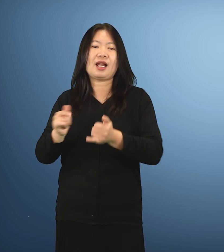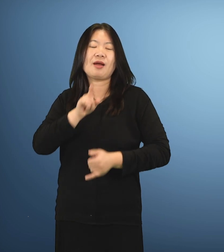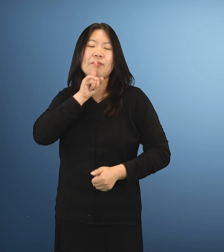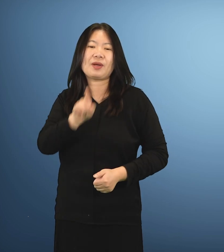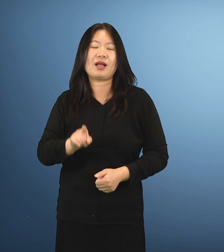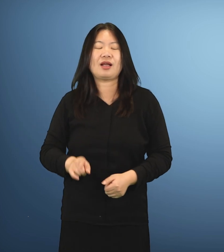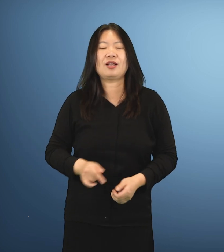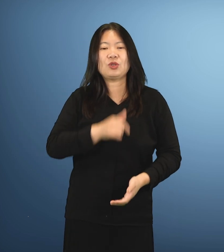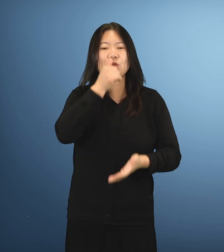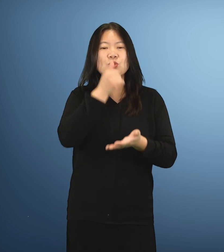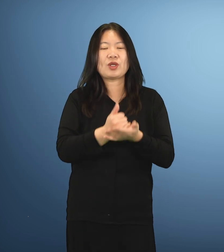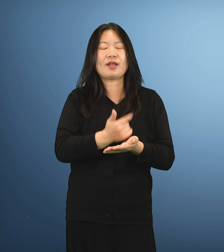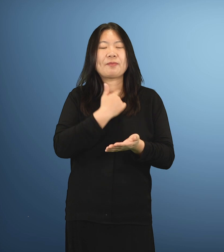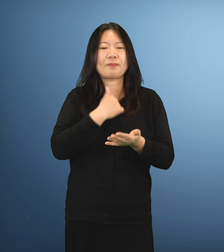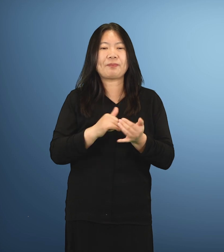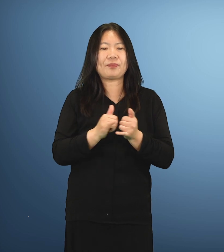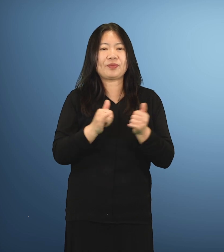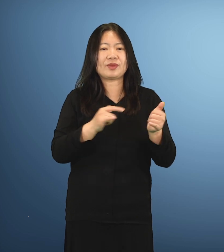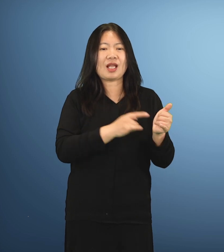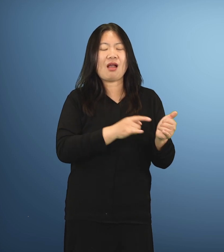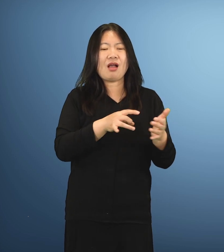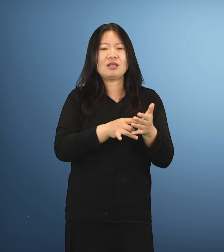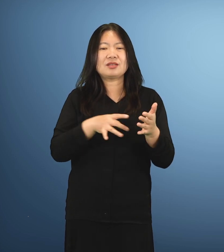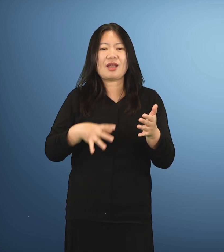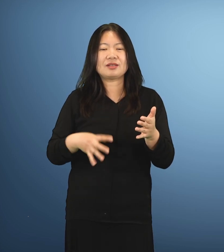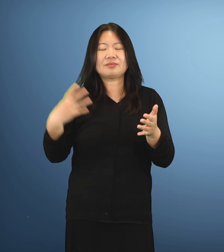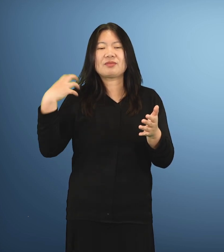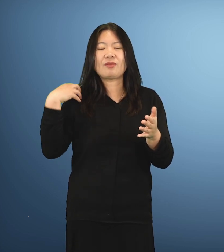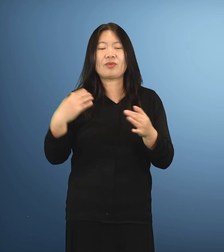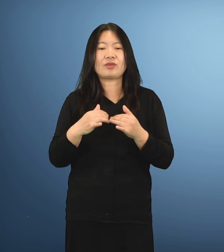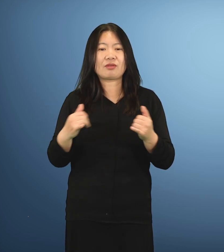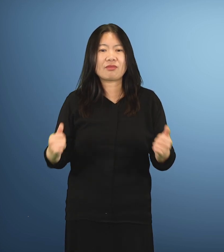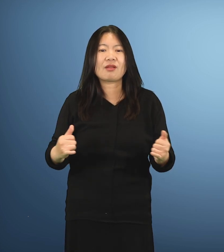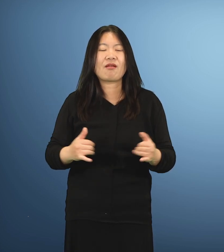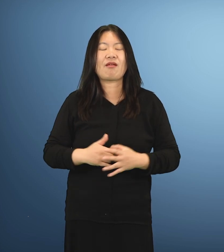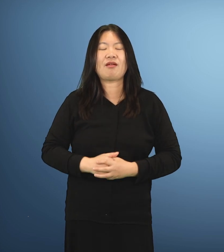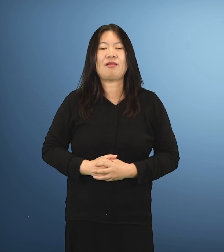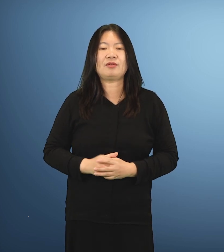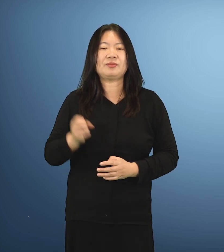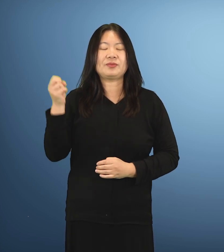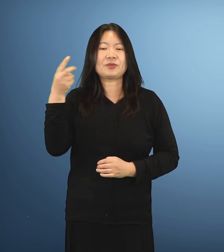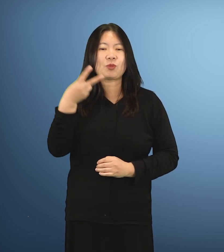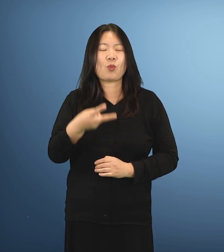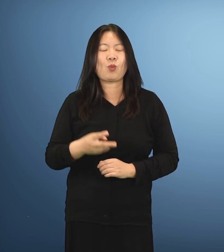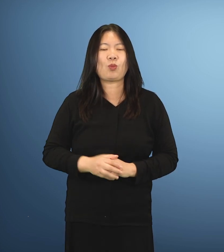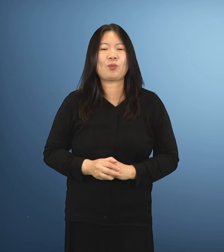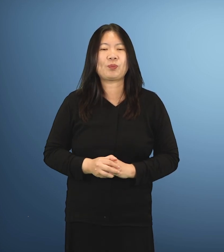죄인 출신, 세금원 출신, 또